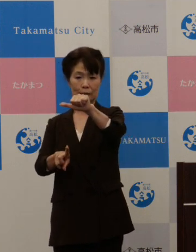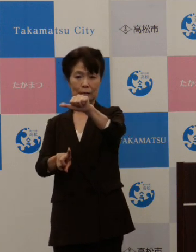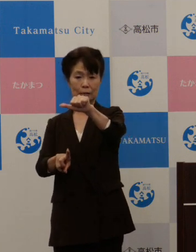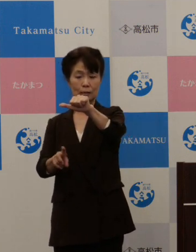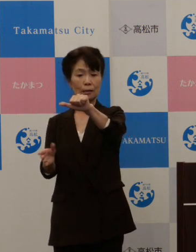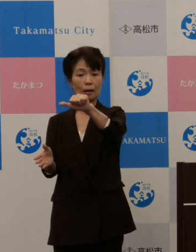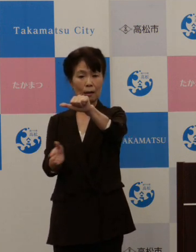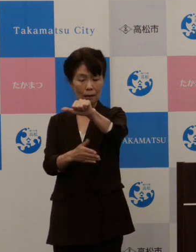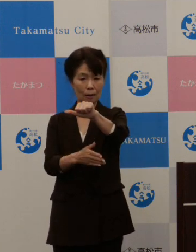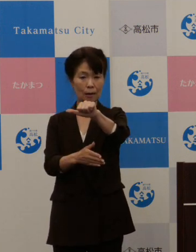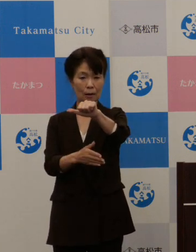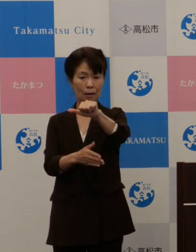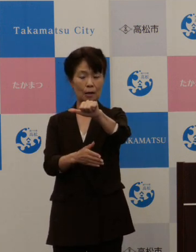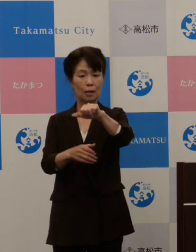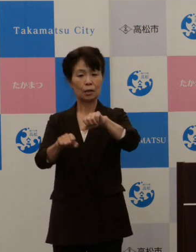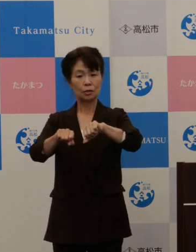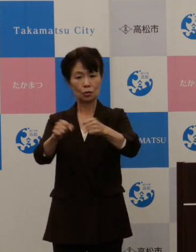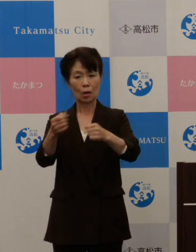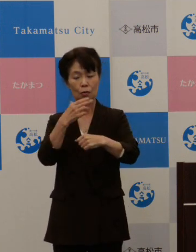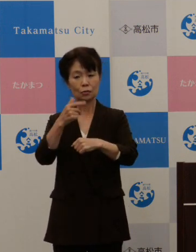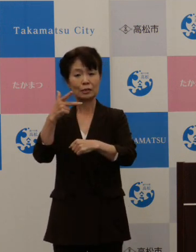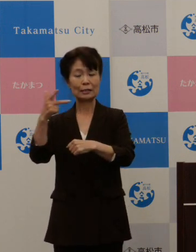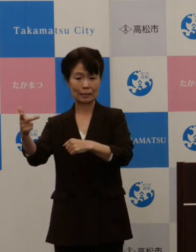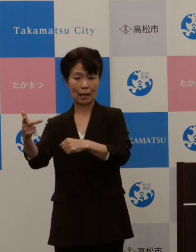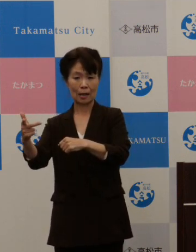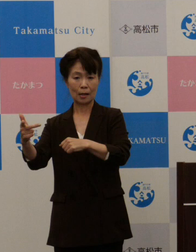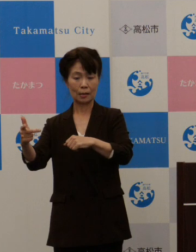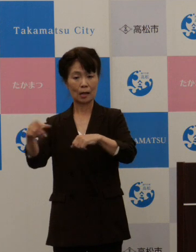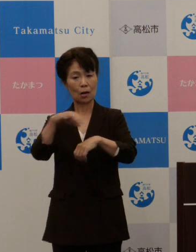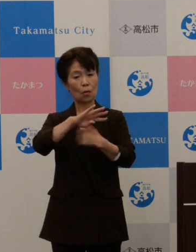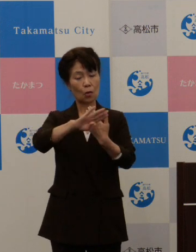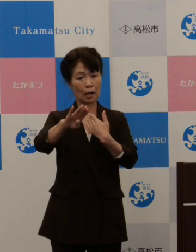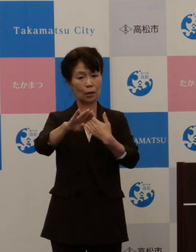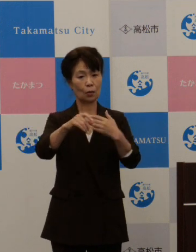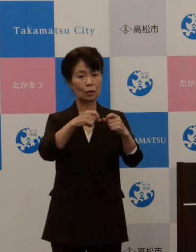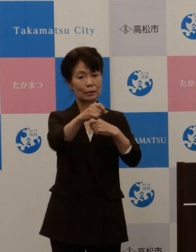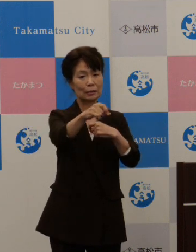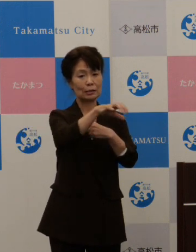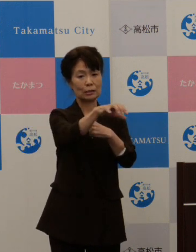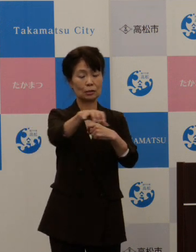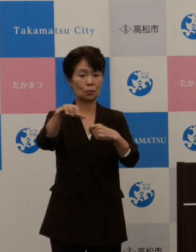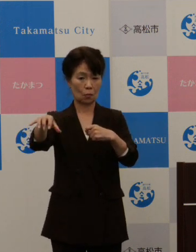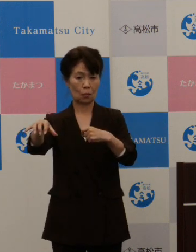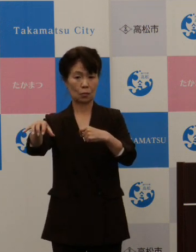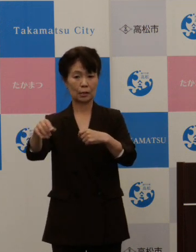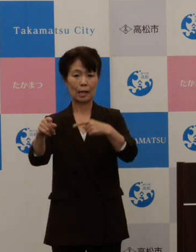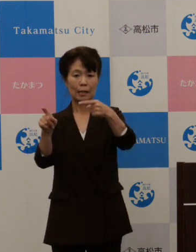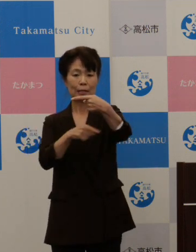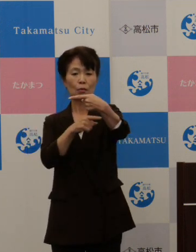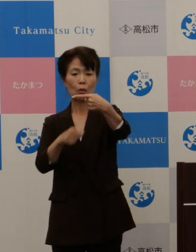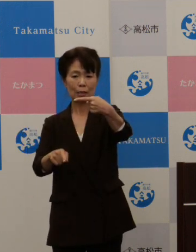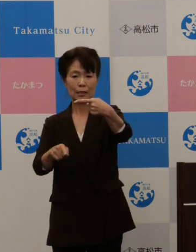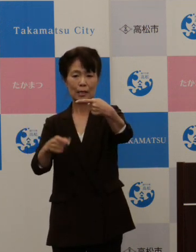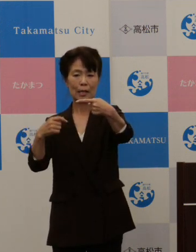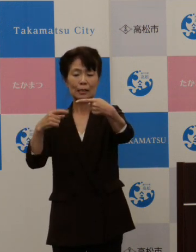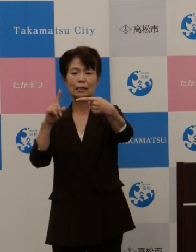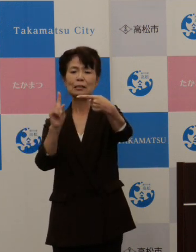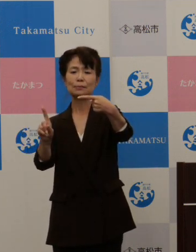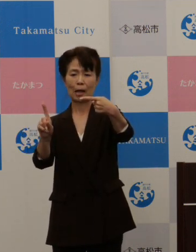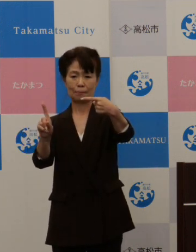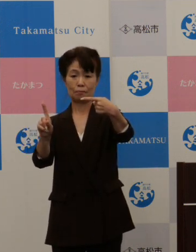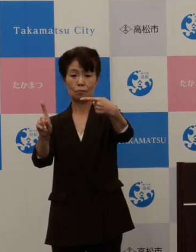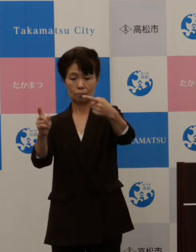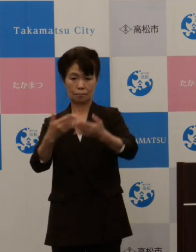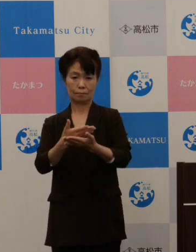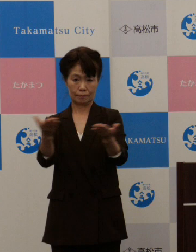21日から障害福祉課や各総合センター、また各支所で1人1枚配布をいたすことと